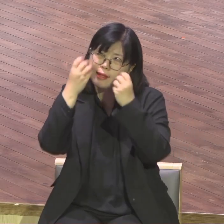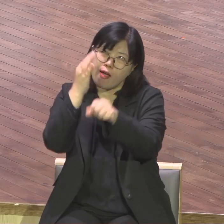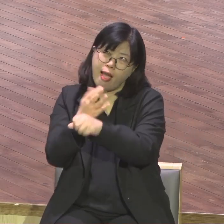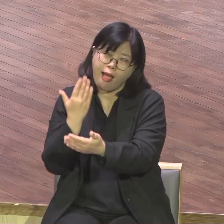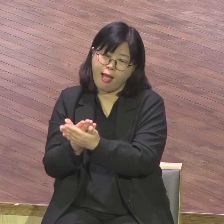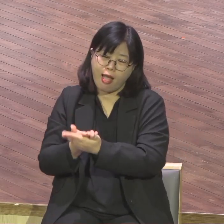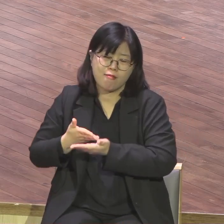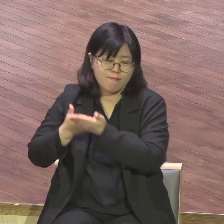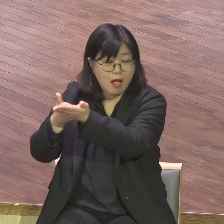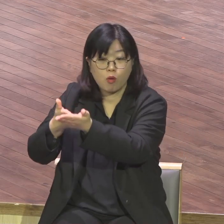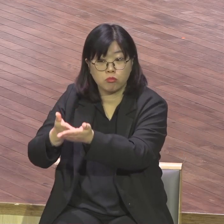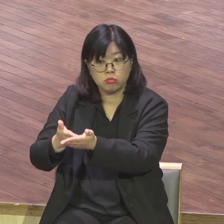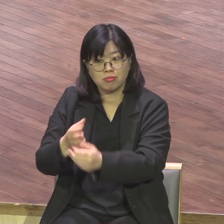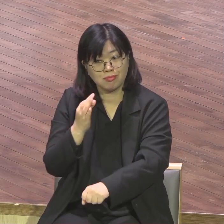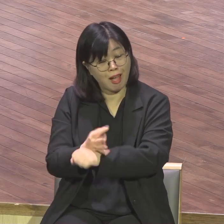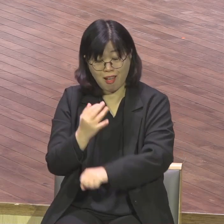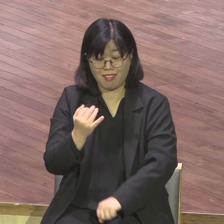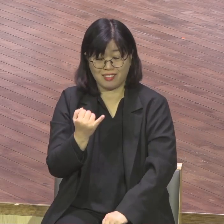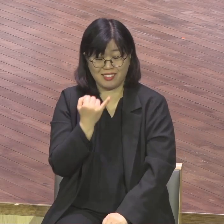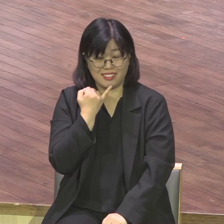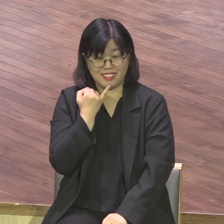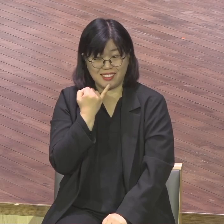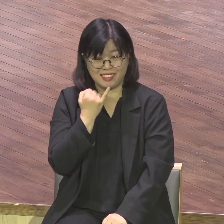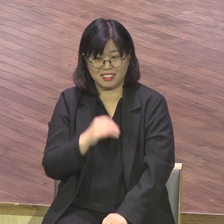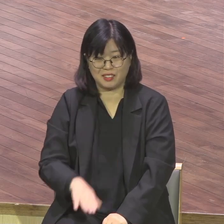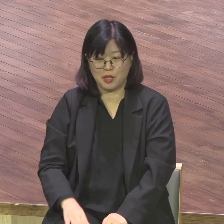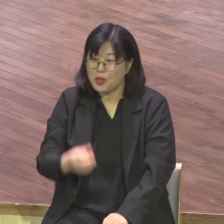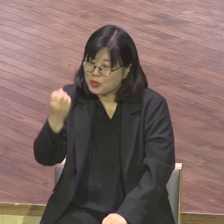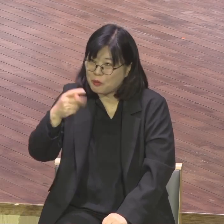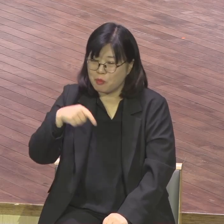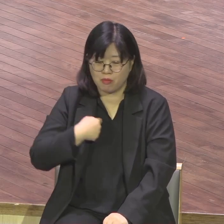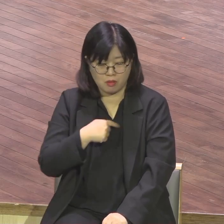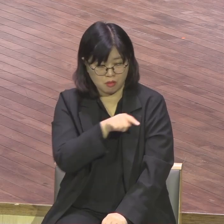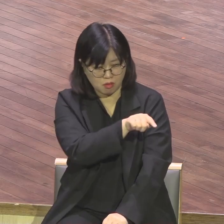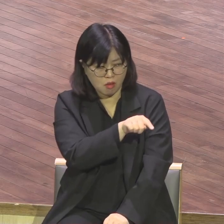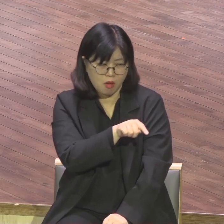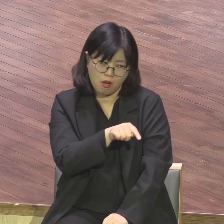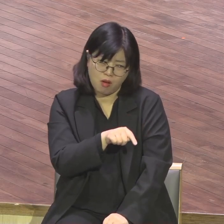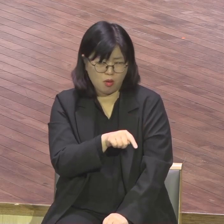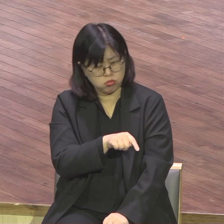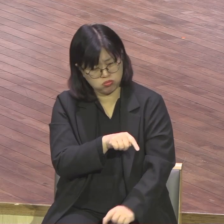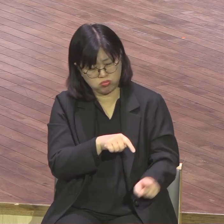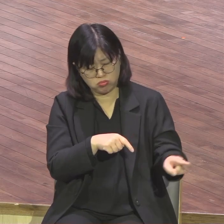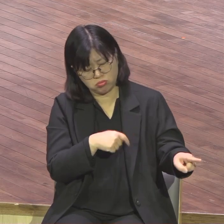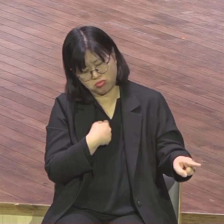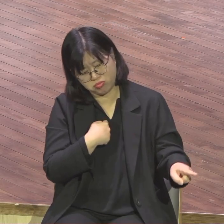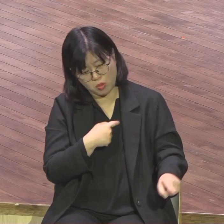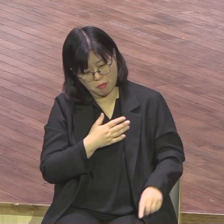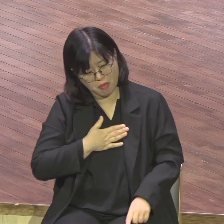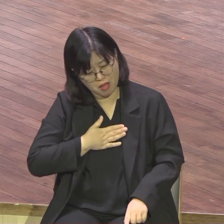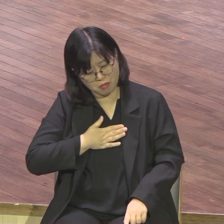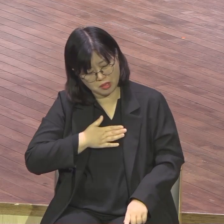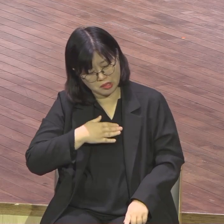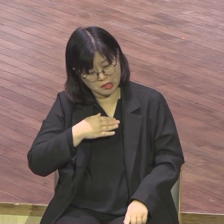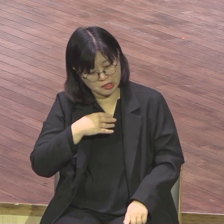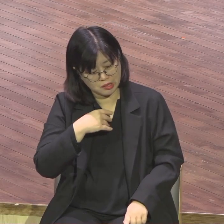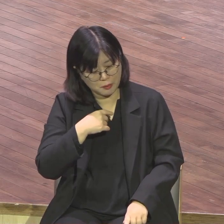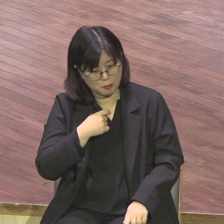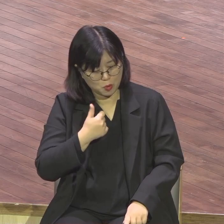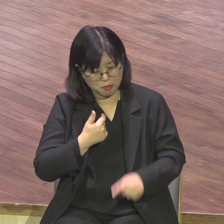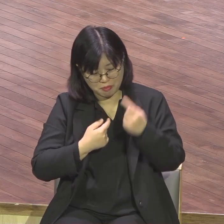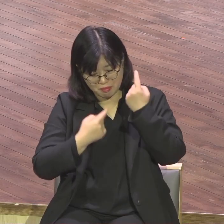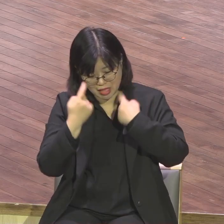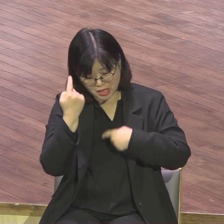바랍니다. 아버지 하나님, 내 마음이 너무 저 사람 때문에 아프네요. 저 사람 어떻게 하면 용서하고 사랑할 수 있는